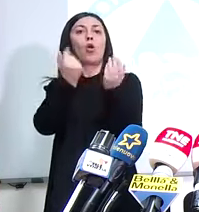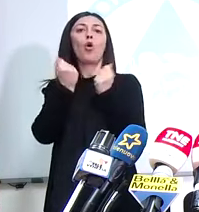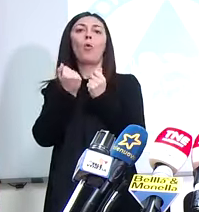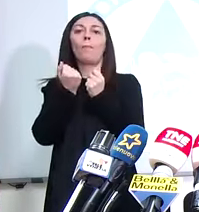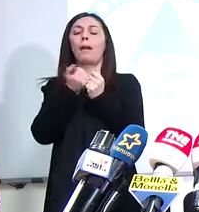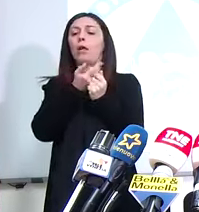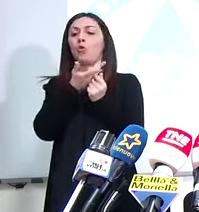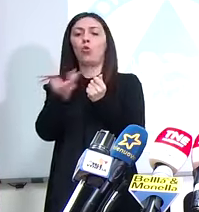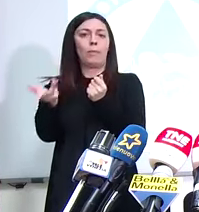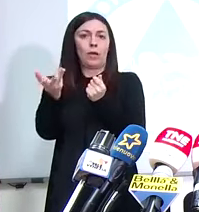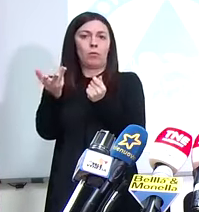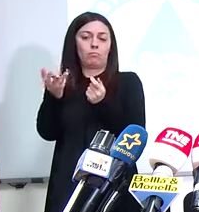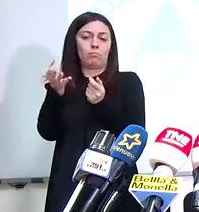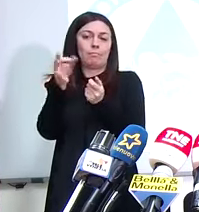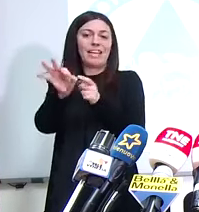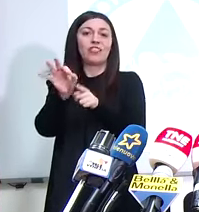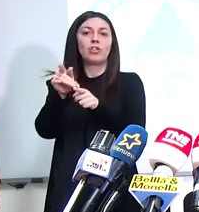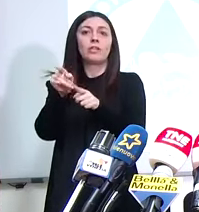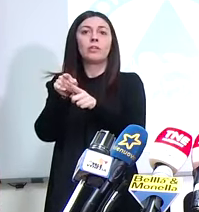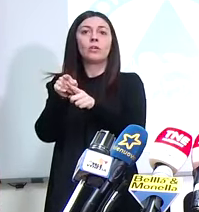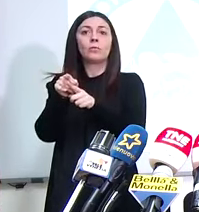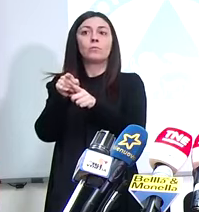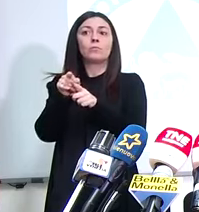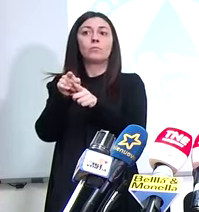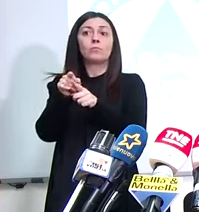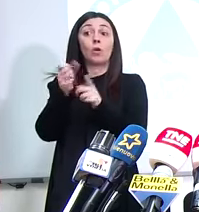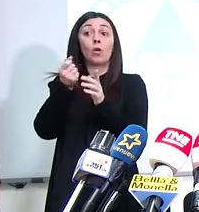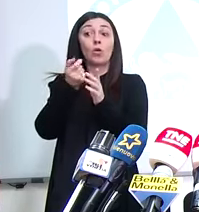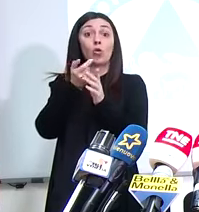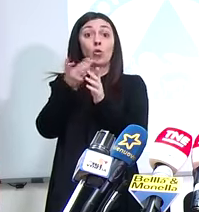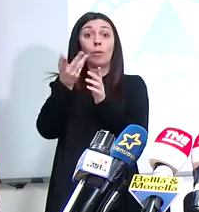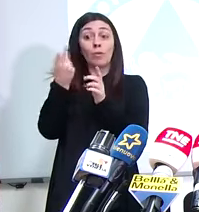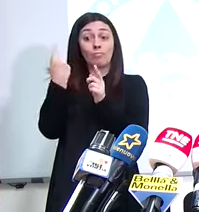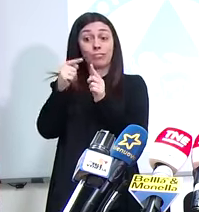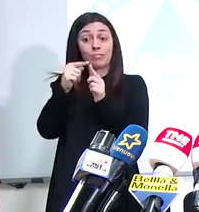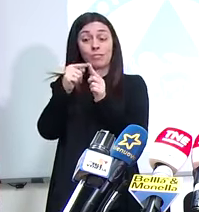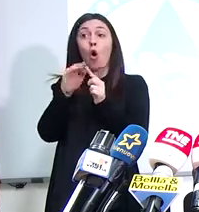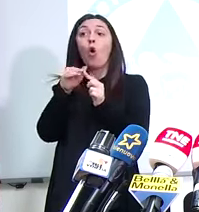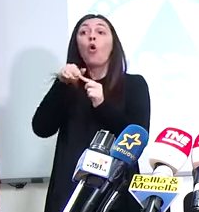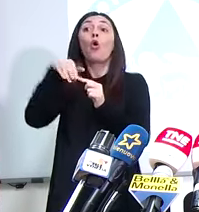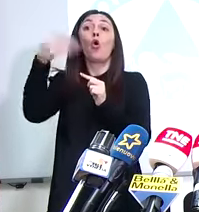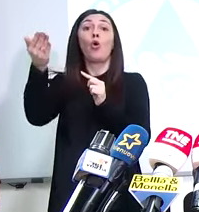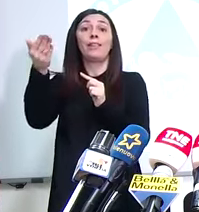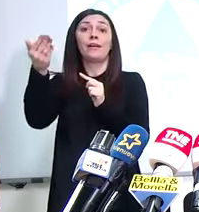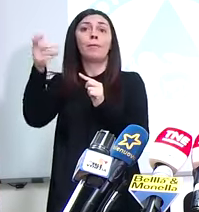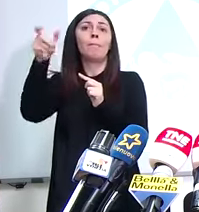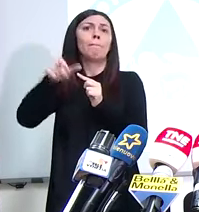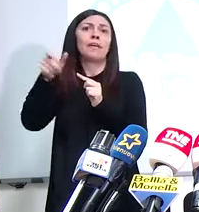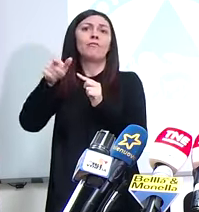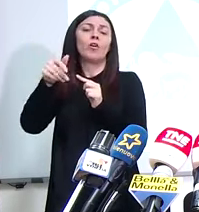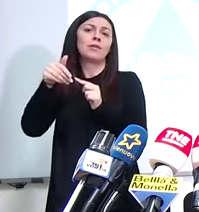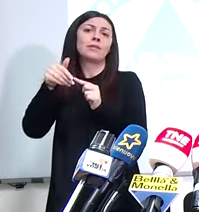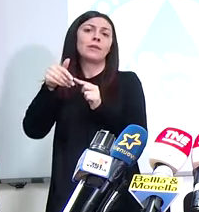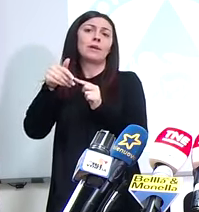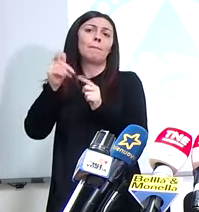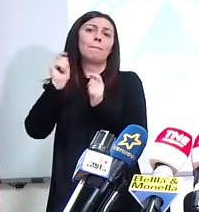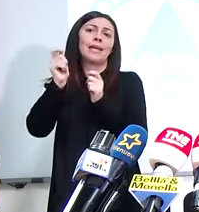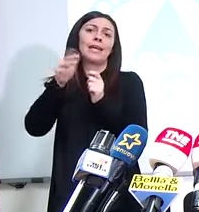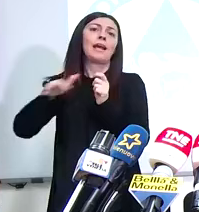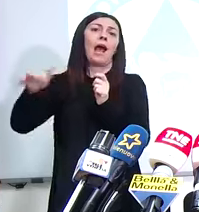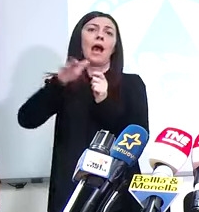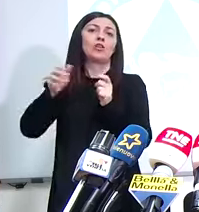non ha optato tutto quello che è sopra la quota hicks e quindi questo inoptato va sul mercato inevitabilmente io ho l'impressione